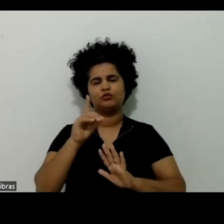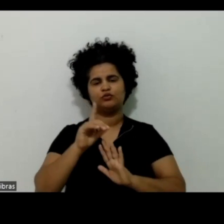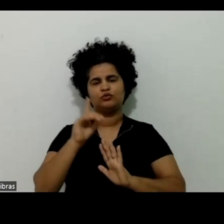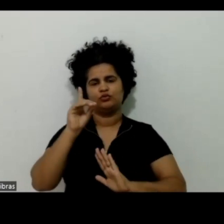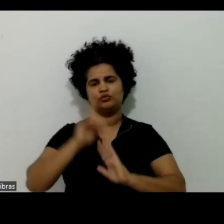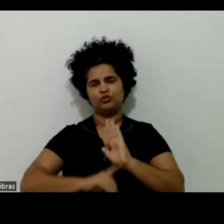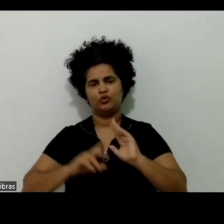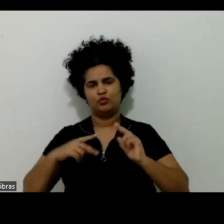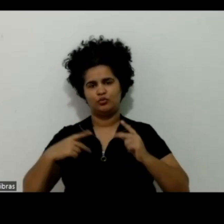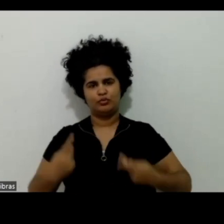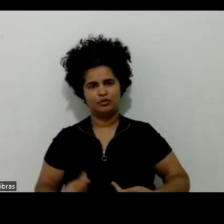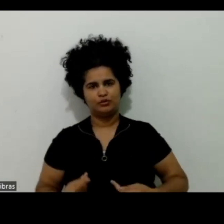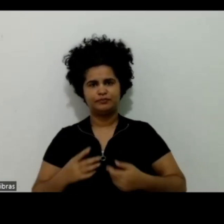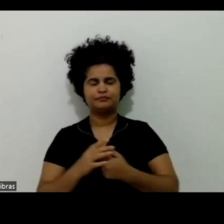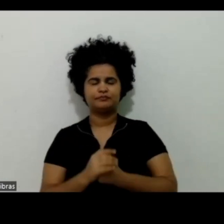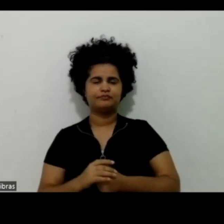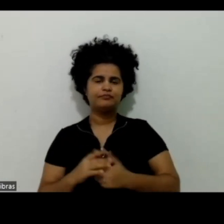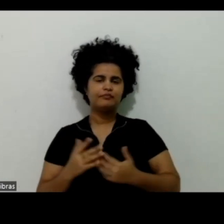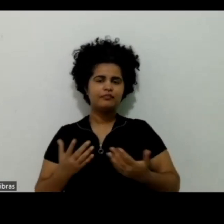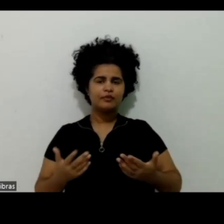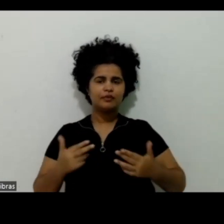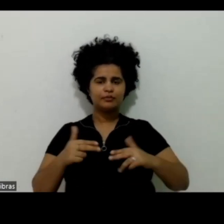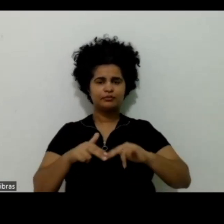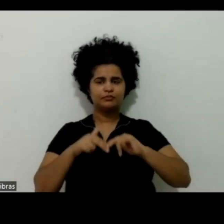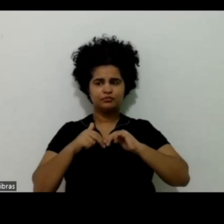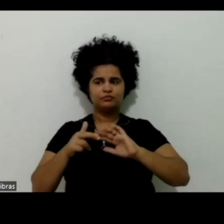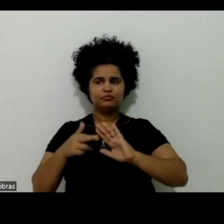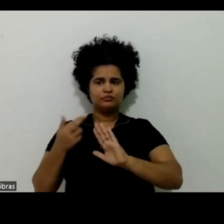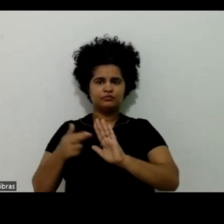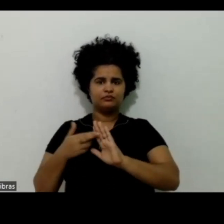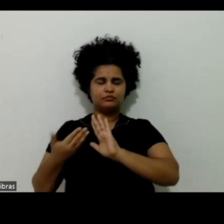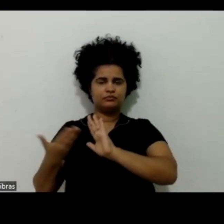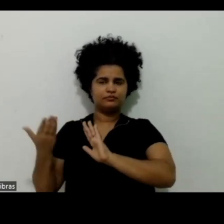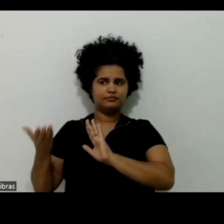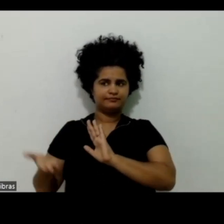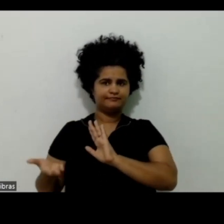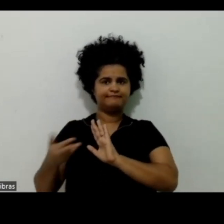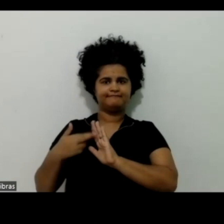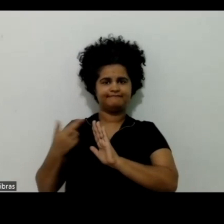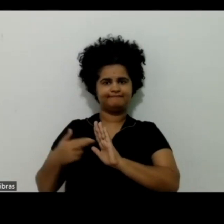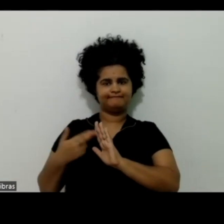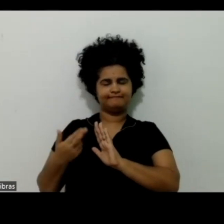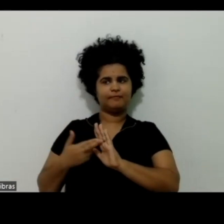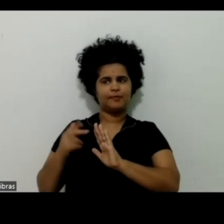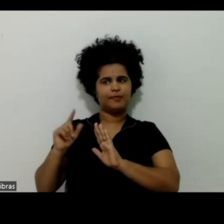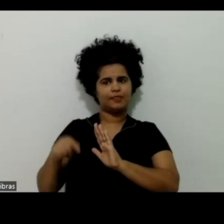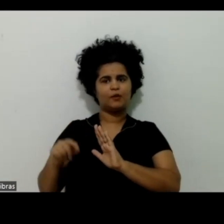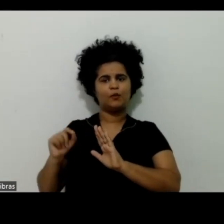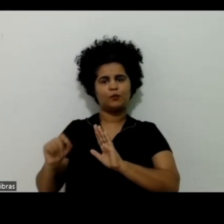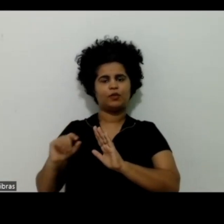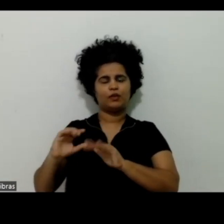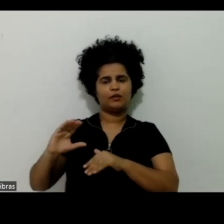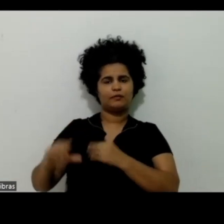profissional, né? Então, por isso, né, que essa resolução para a gente, como eu falei, né, é uma contradição no seguinte sentido.